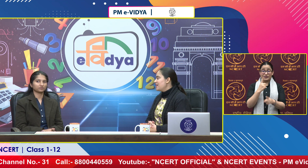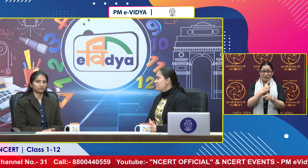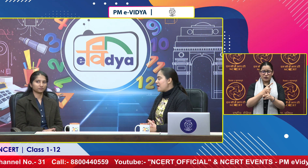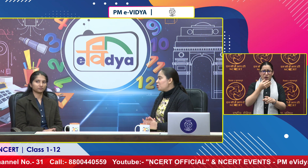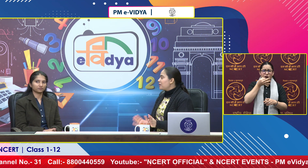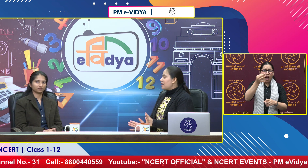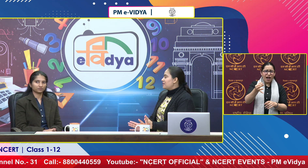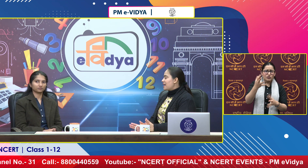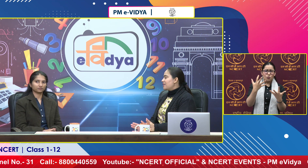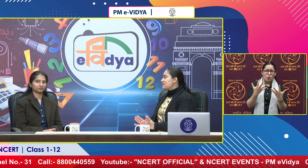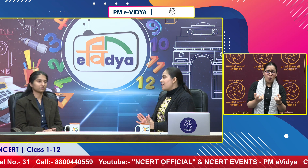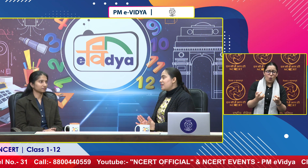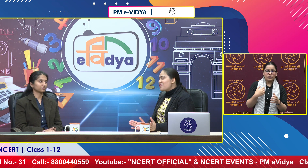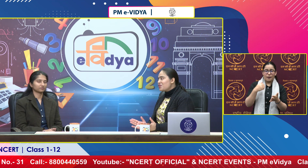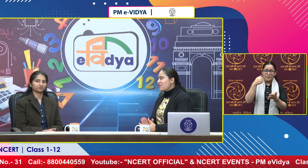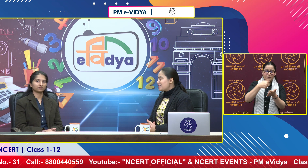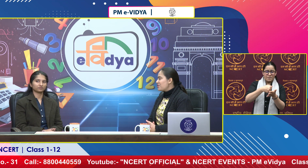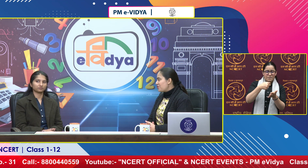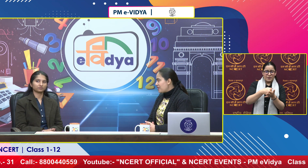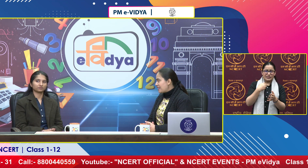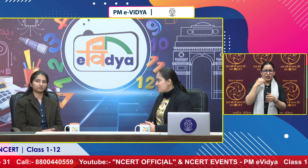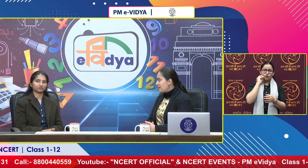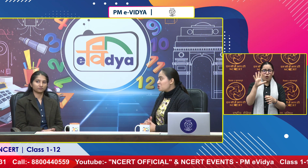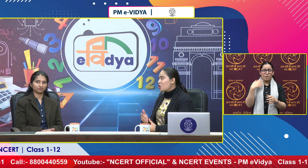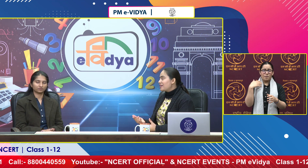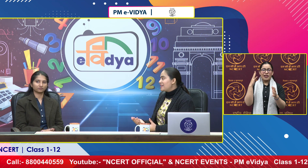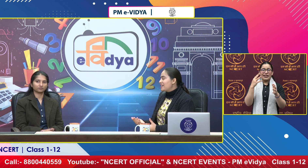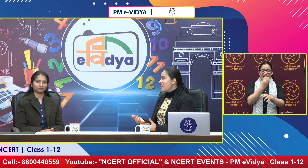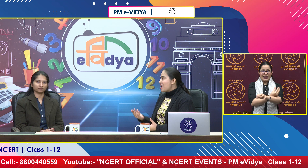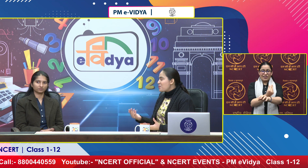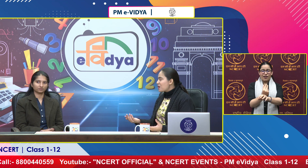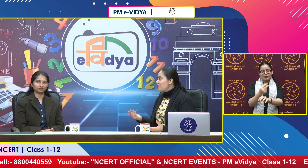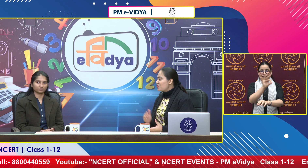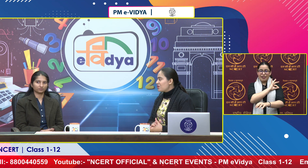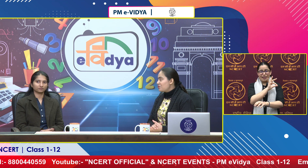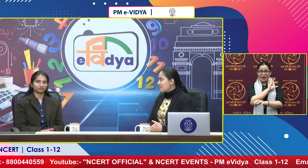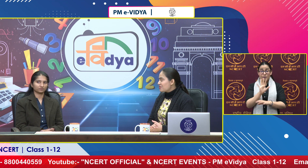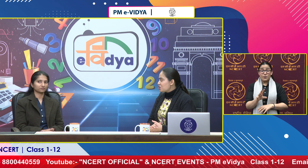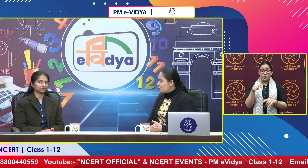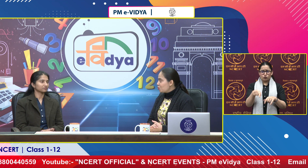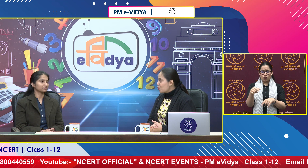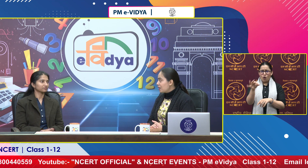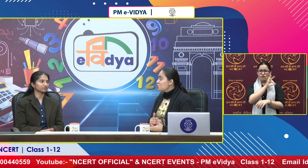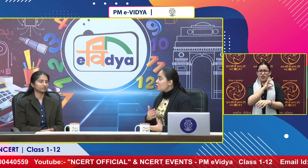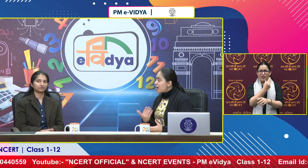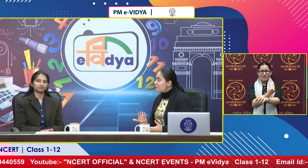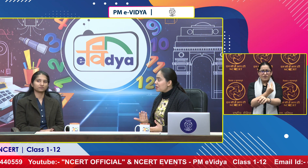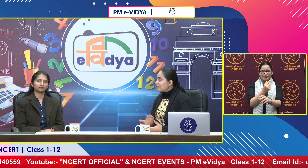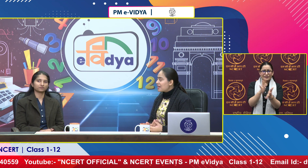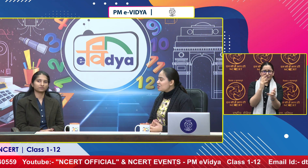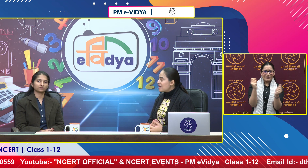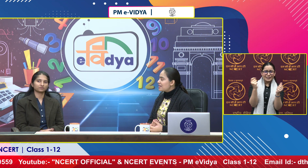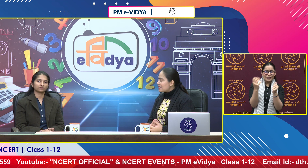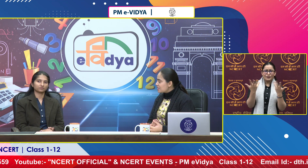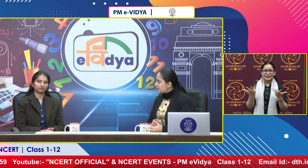चाहूँगी कि मैंने तो बता दिया है दैट आई लव द फेस्टिवल ऑफ लाइट्स। आई एम श्योर कि आपका भी कोई फेवरेट फेस्टिवल ज़रूर होगा जो आप